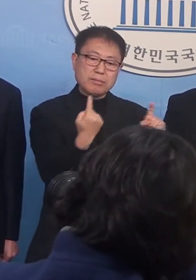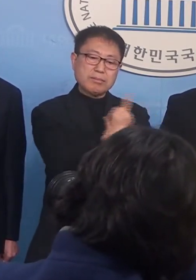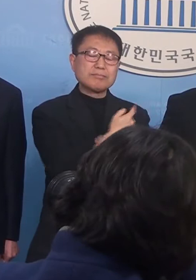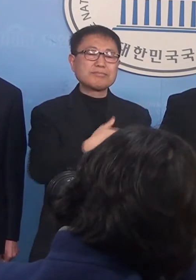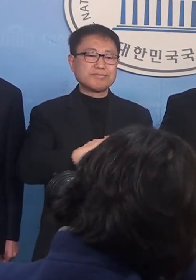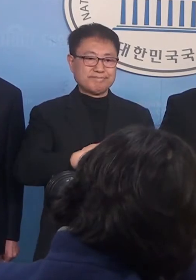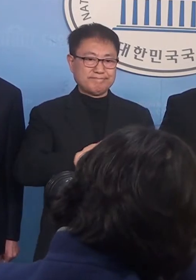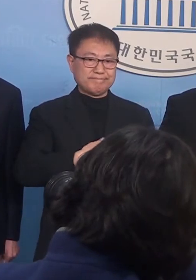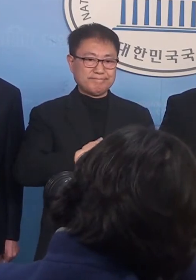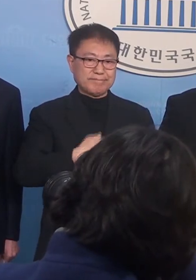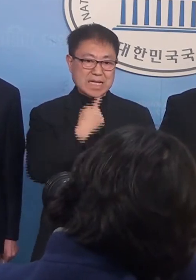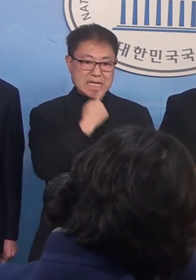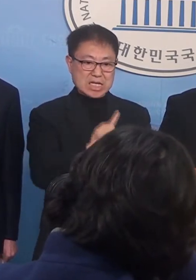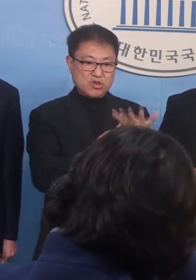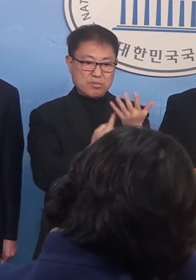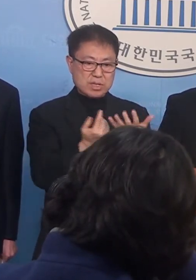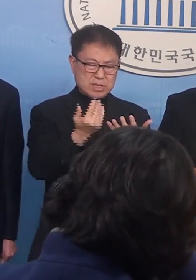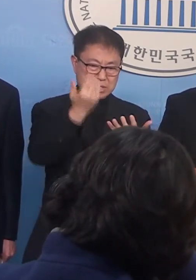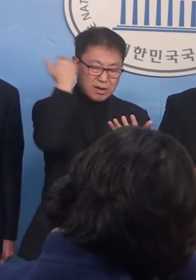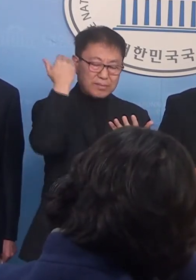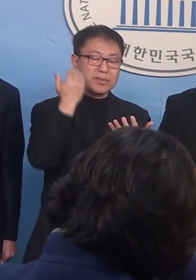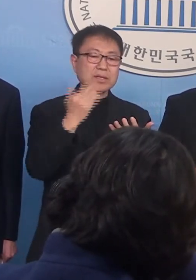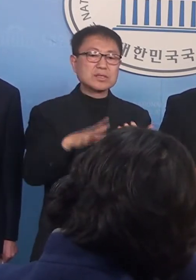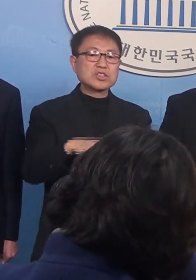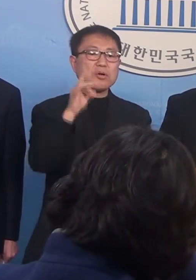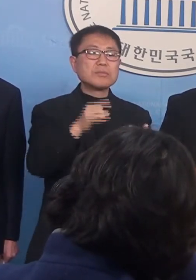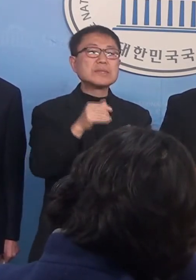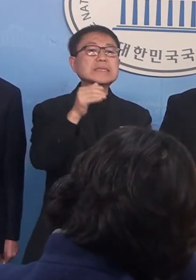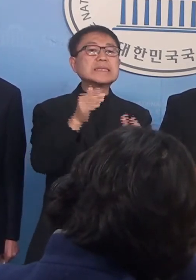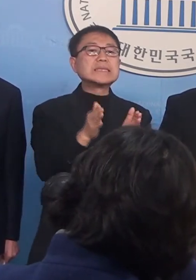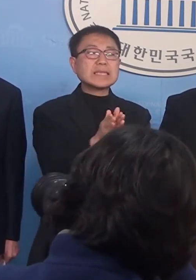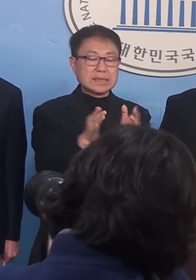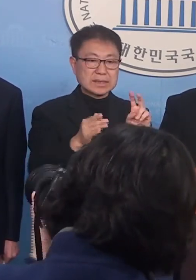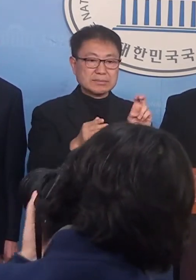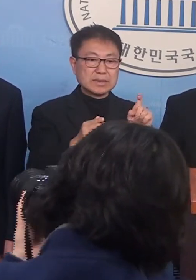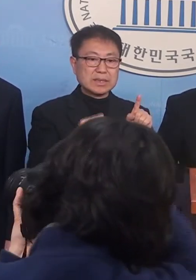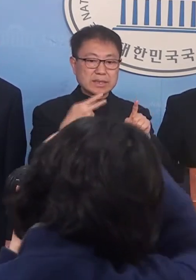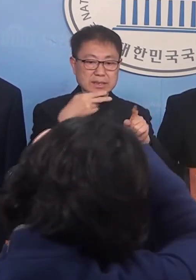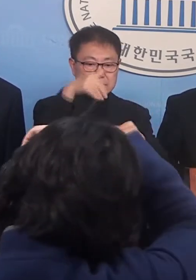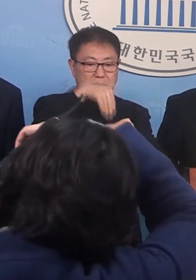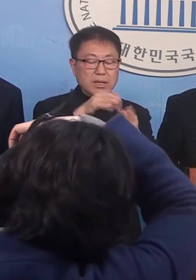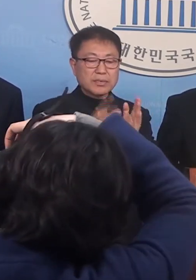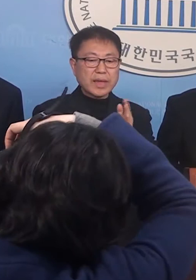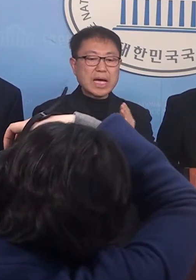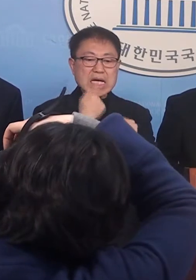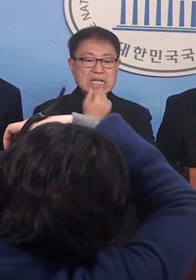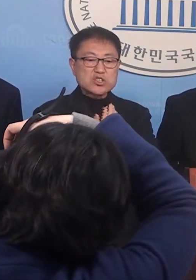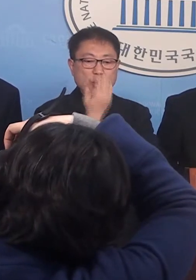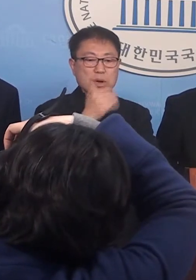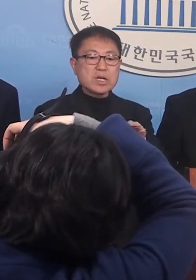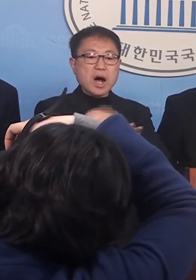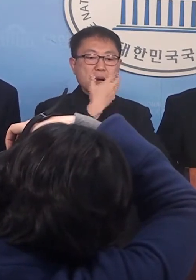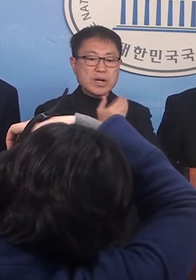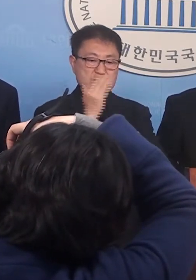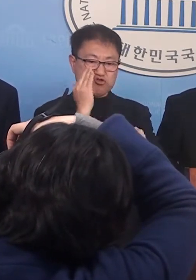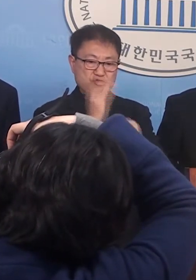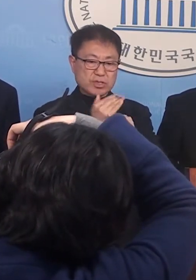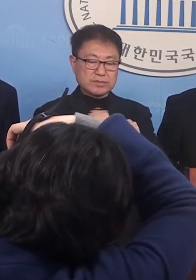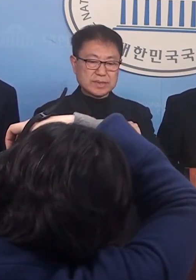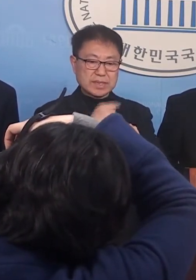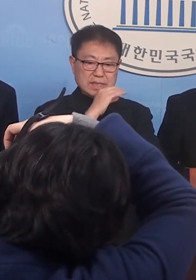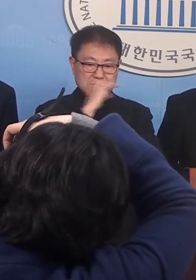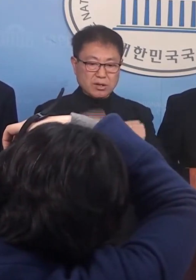차례입니다. 촛불혁명 이후 처음 실시되는 21대 총선에서 촛불혁명의 중심 정당인